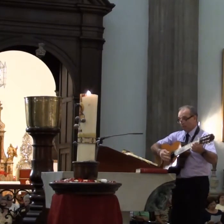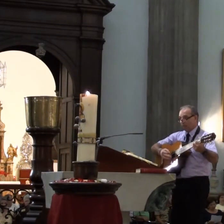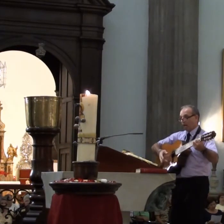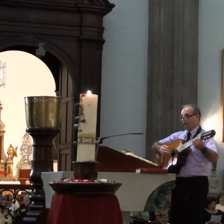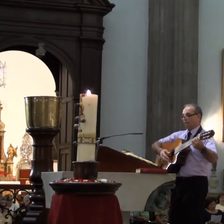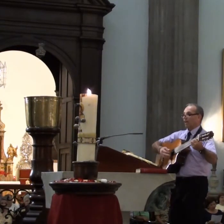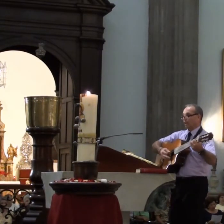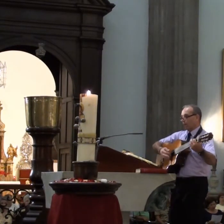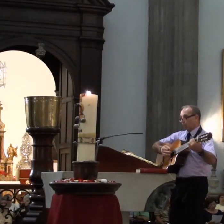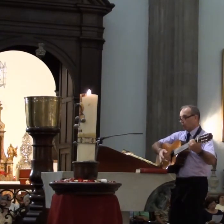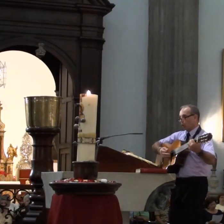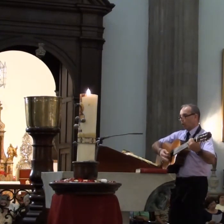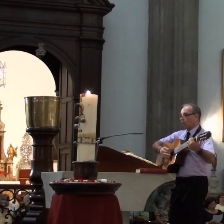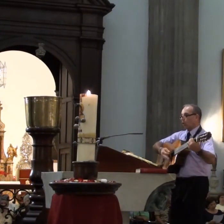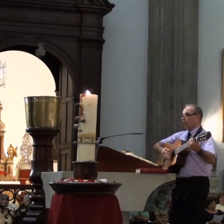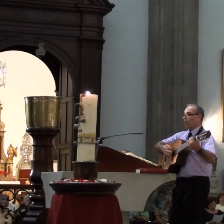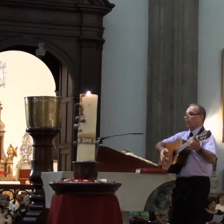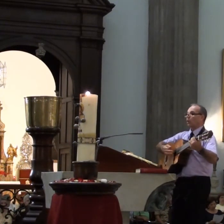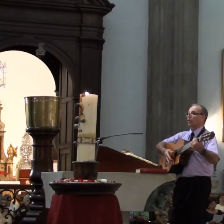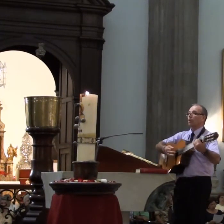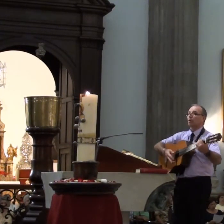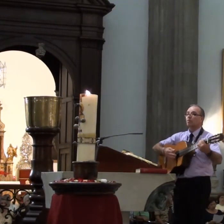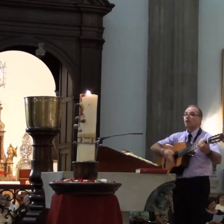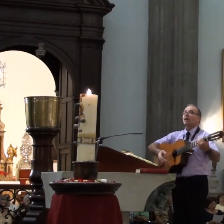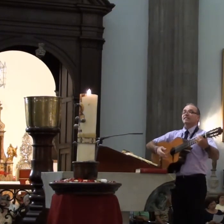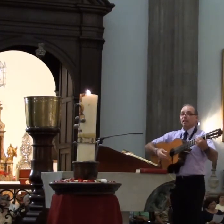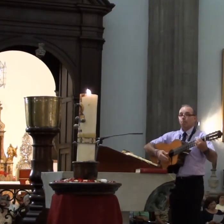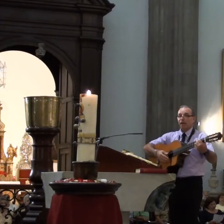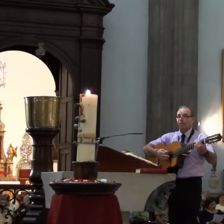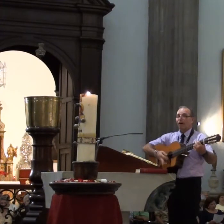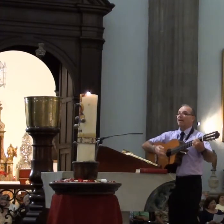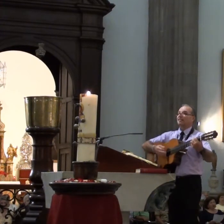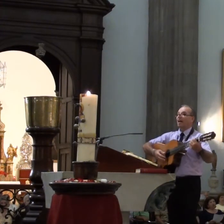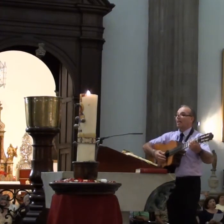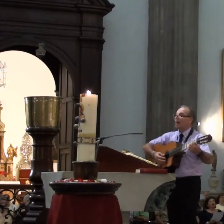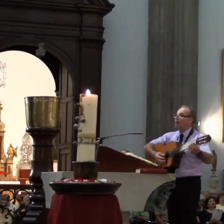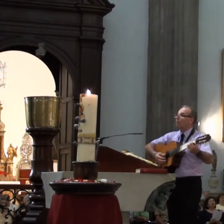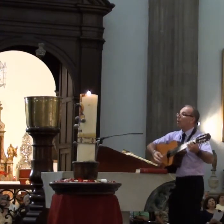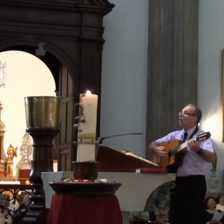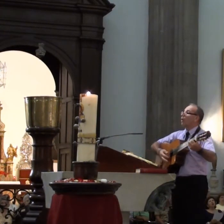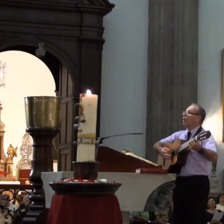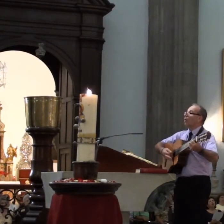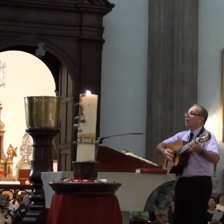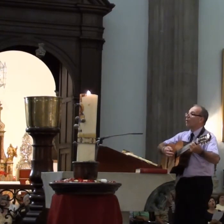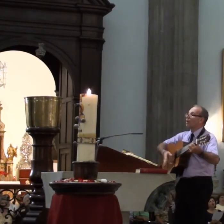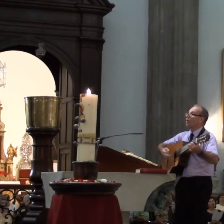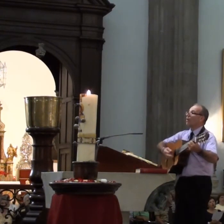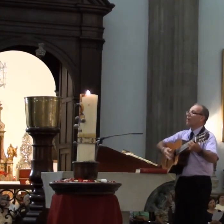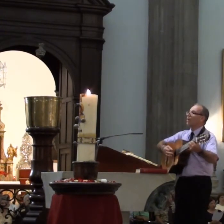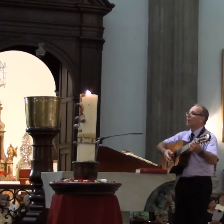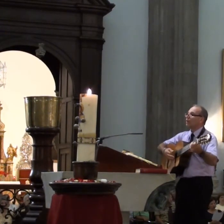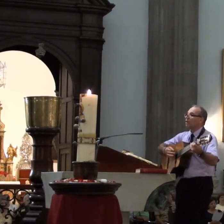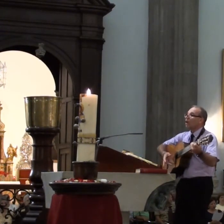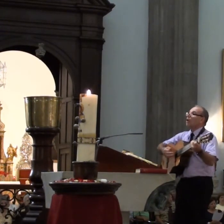si me falta el amor si me falta el amor